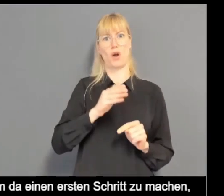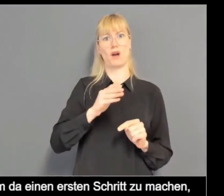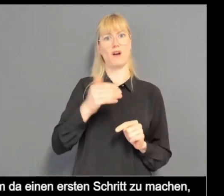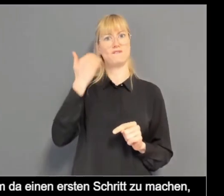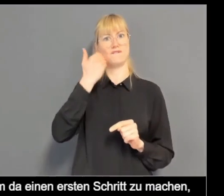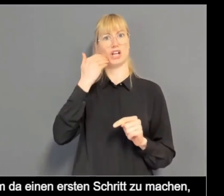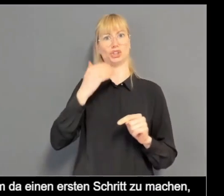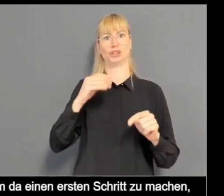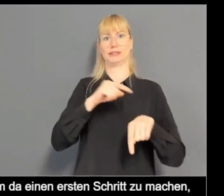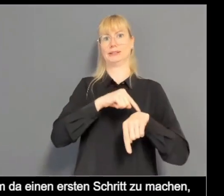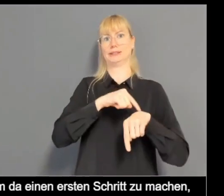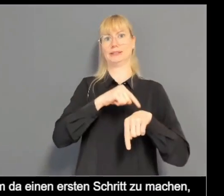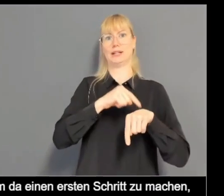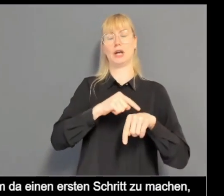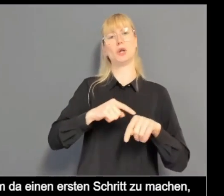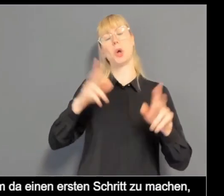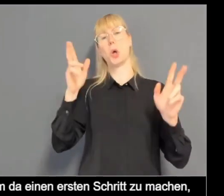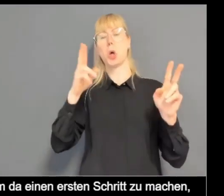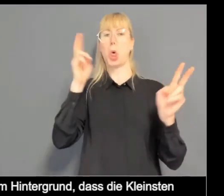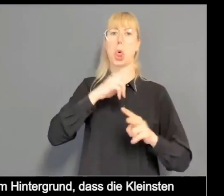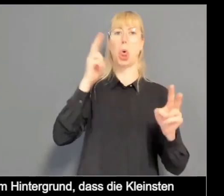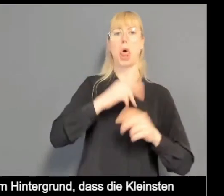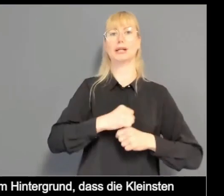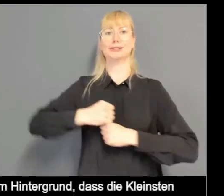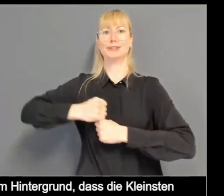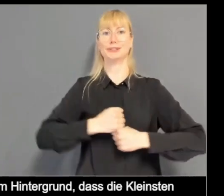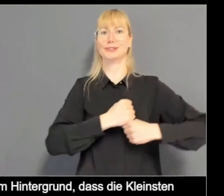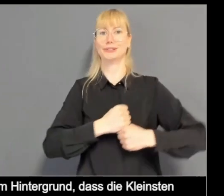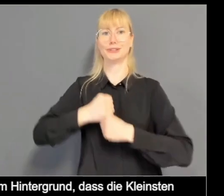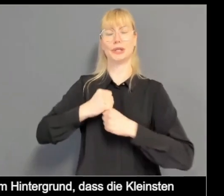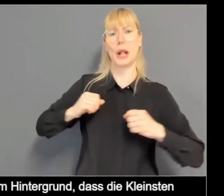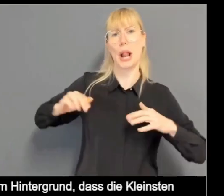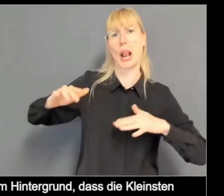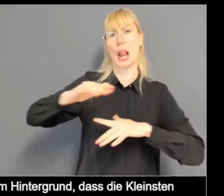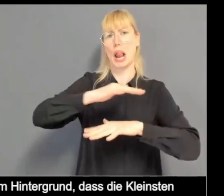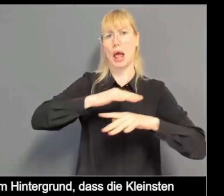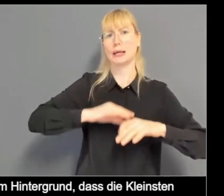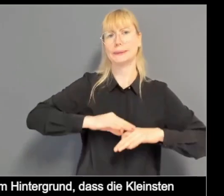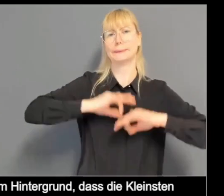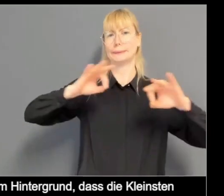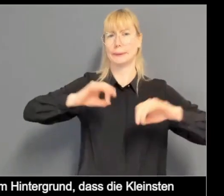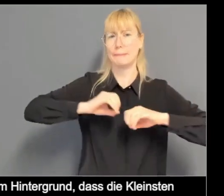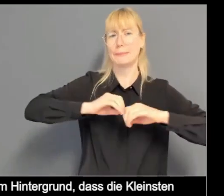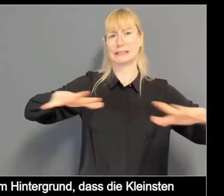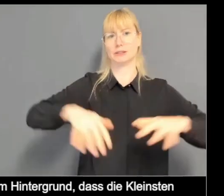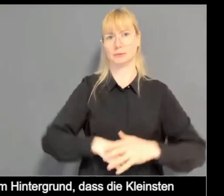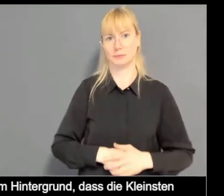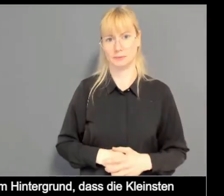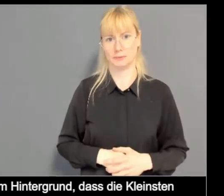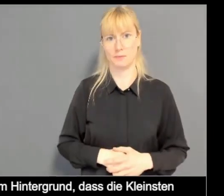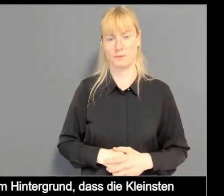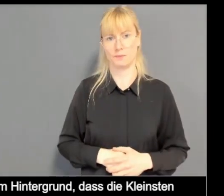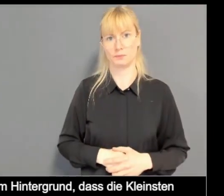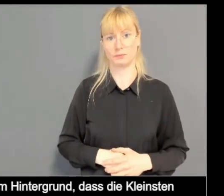den Faschingsferien entsprechend erfolgt sind. Wie häufig also in den Ferien eine große